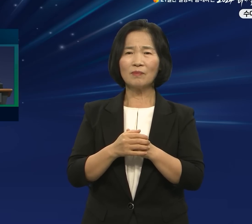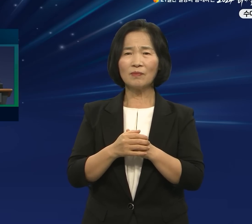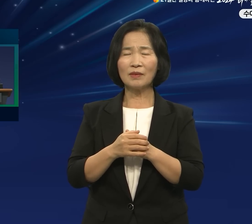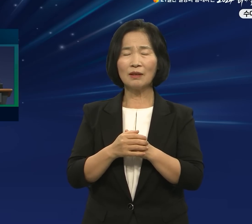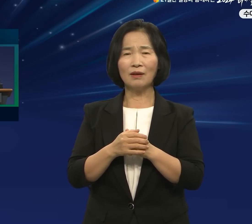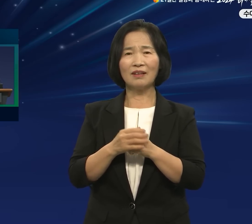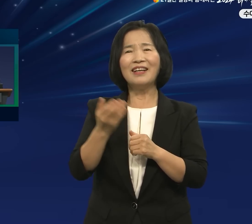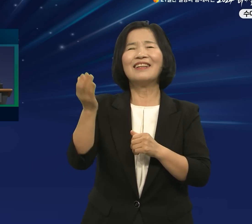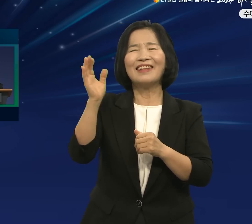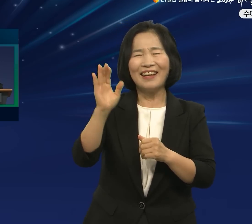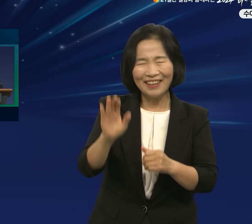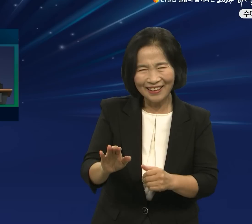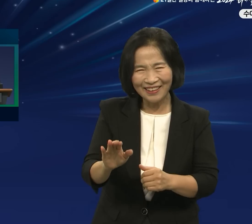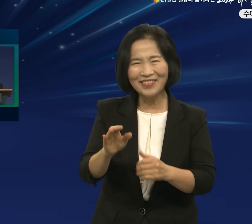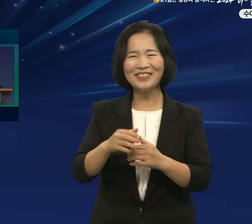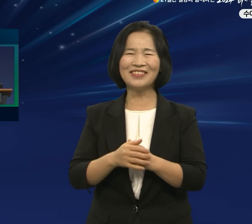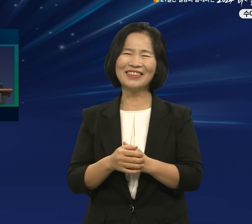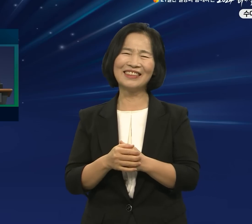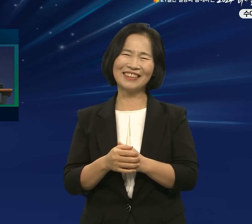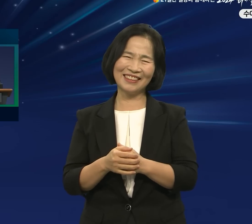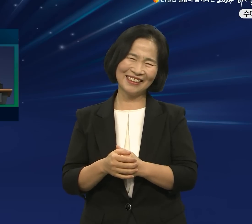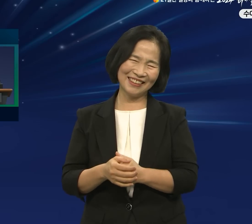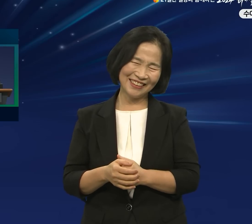그런데 말입니다.